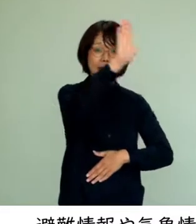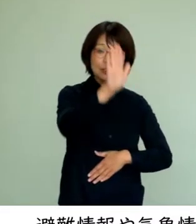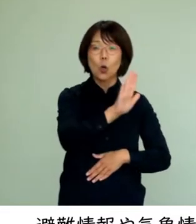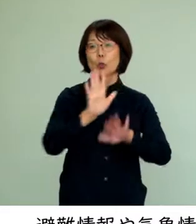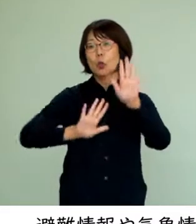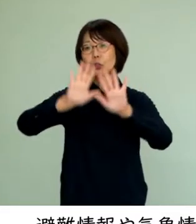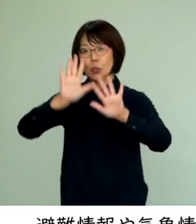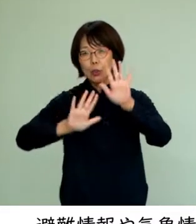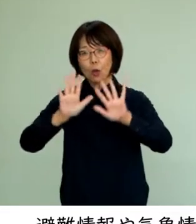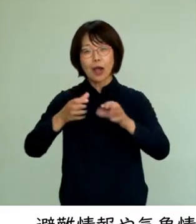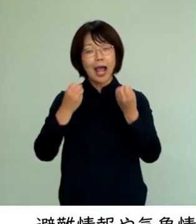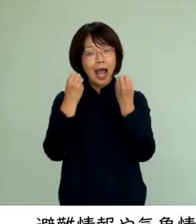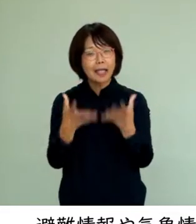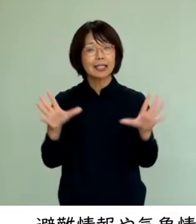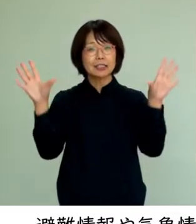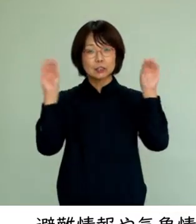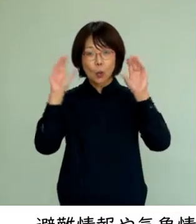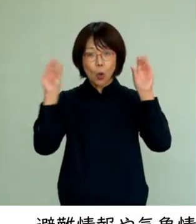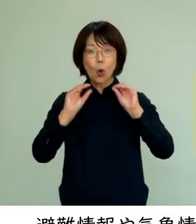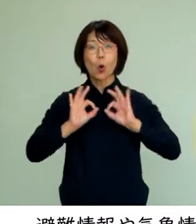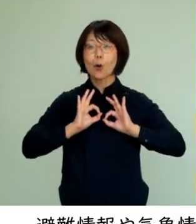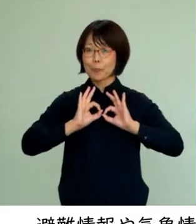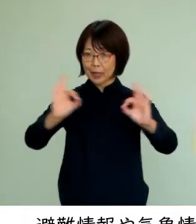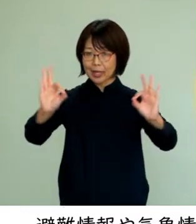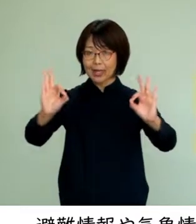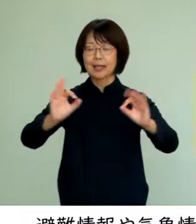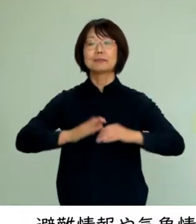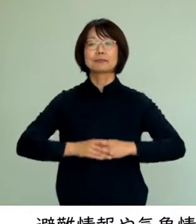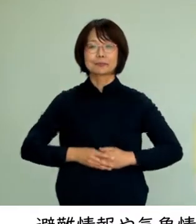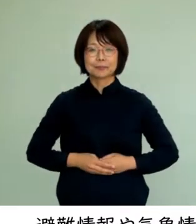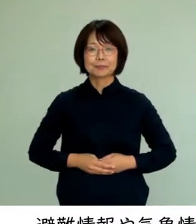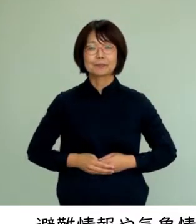や気象情報など最新の情報をお伝えします。